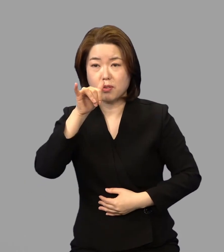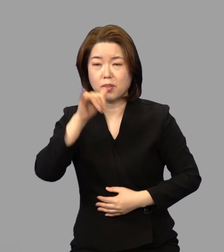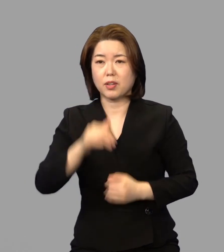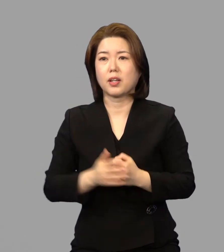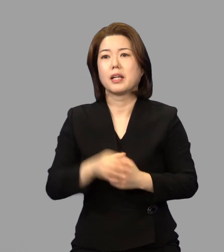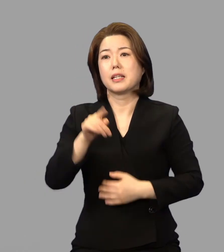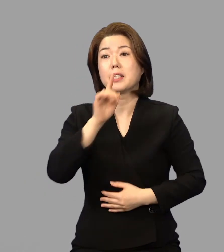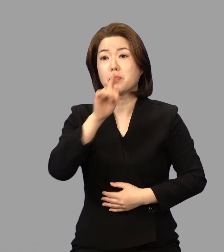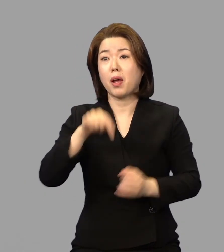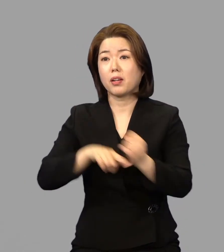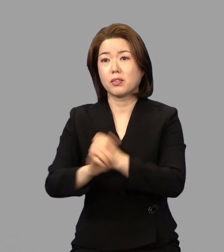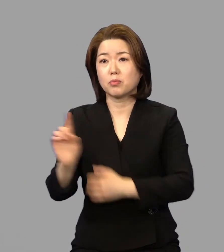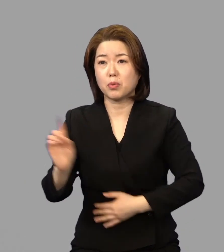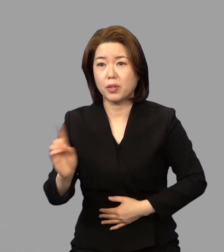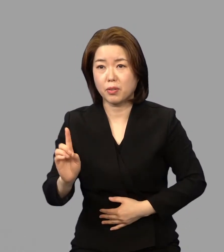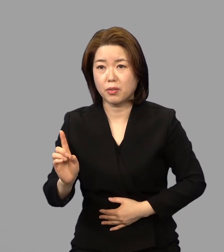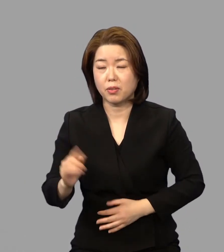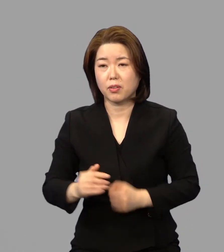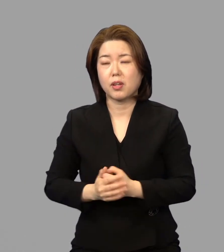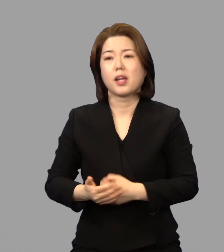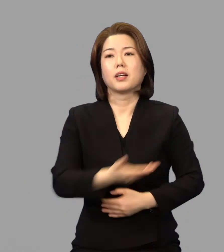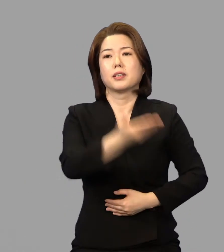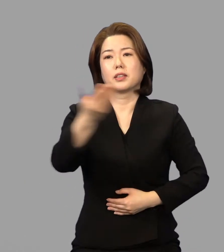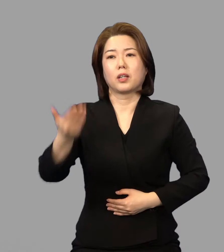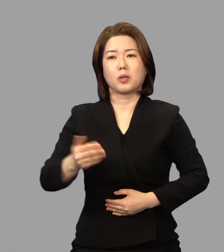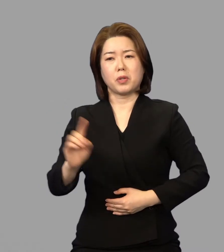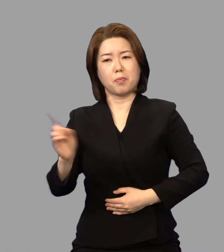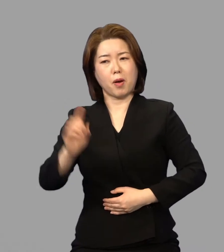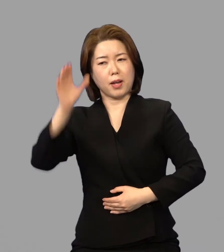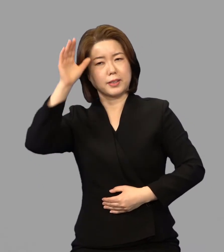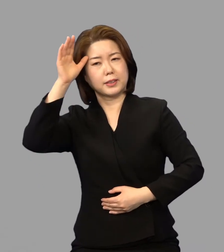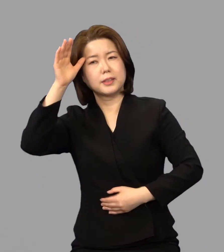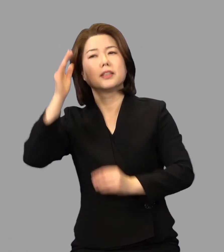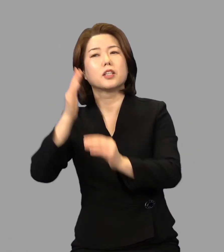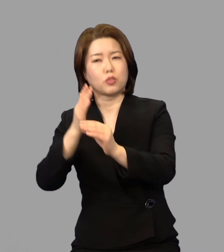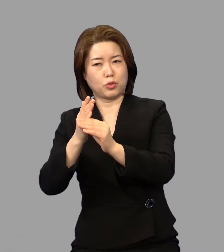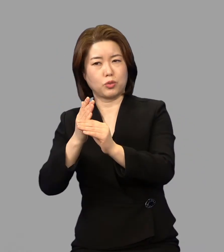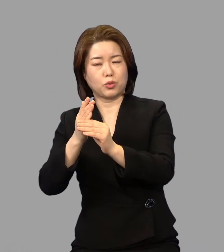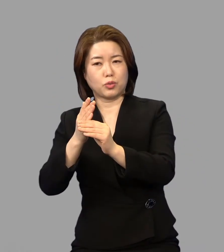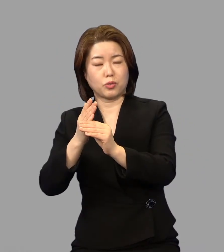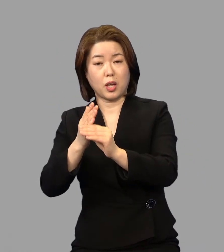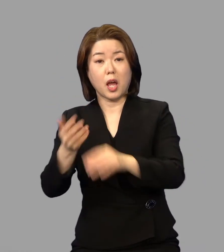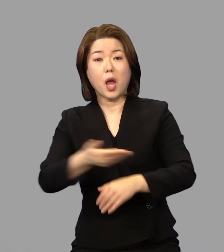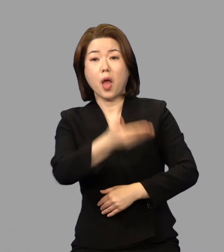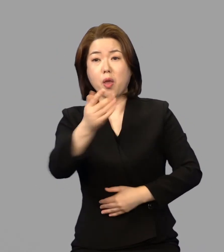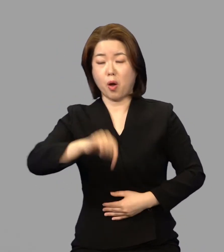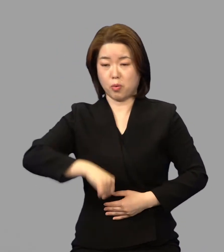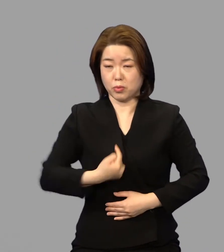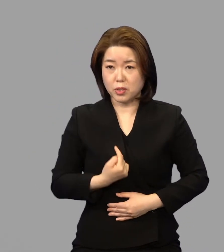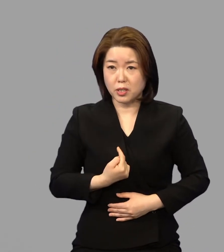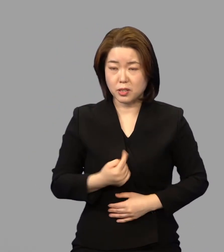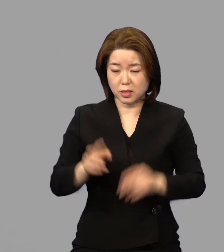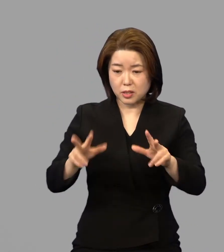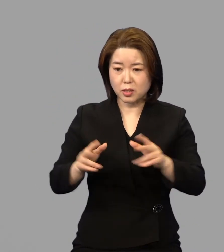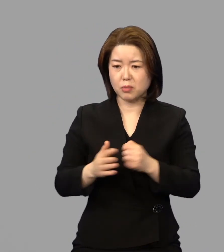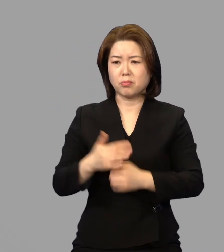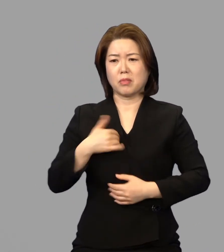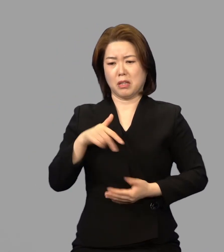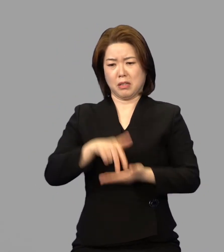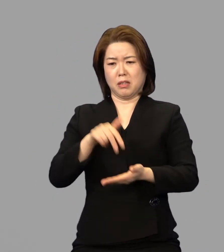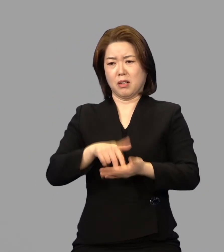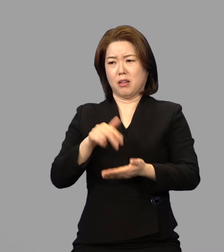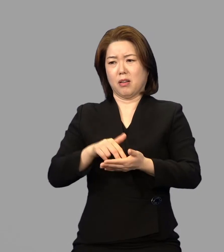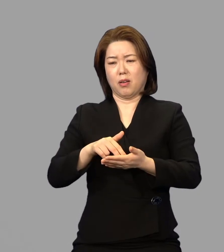그 말은 여러분에게 무언가를 기대하고 있다는 거예요. 여러분 자신은 난